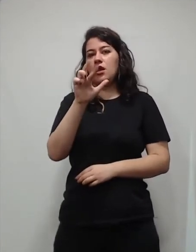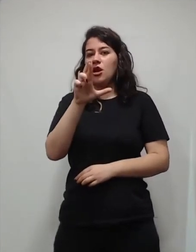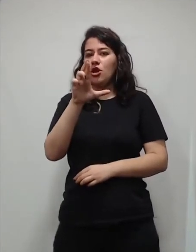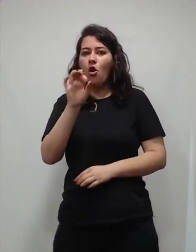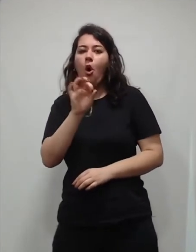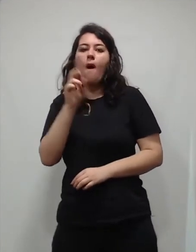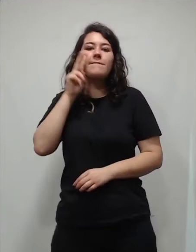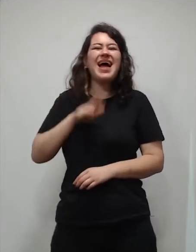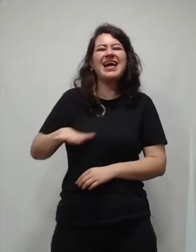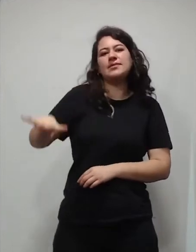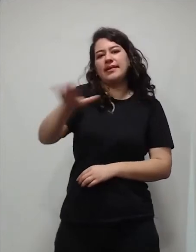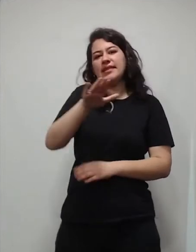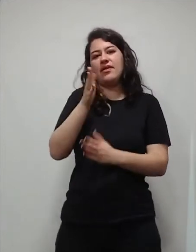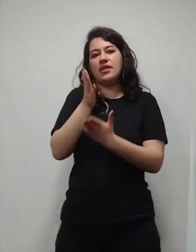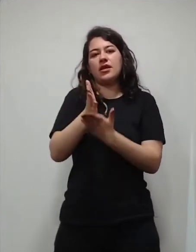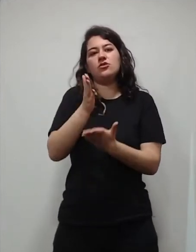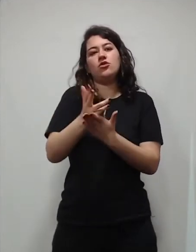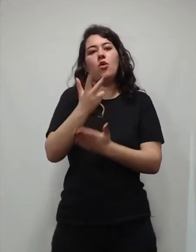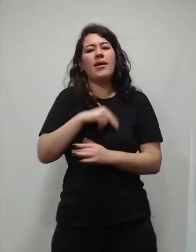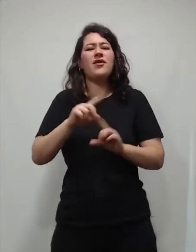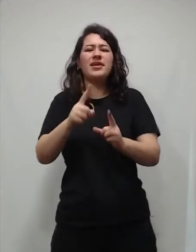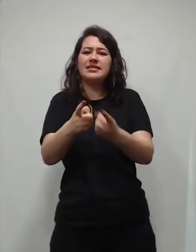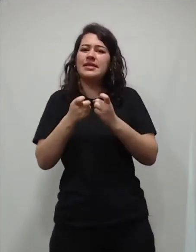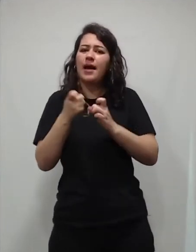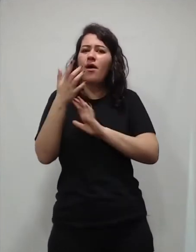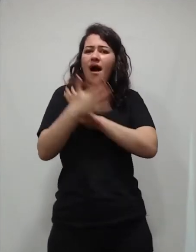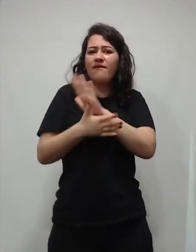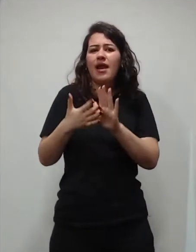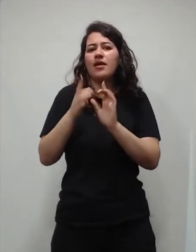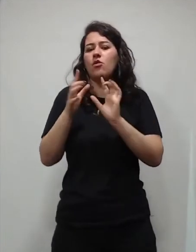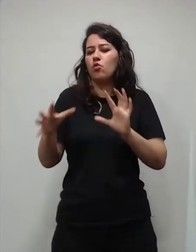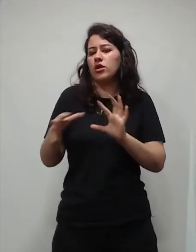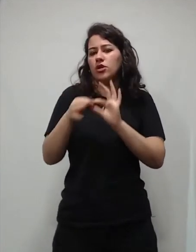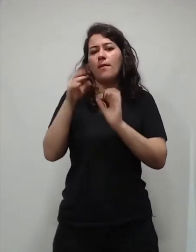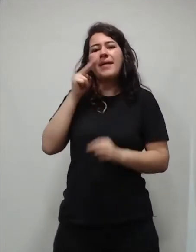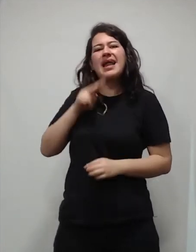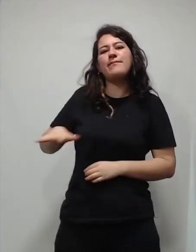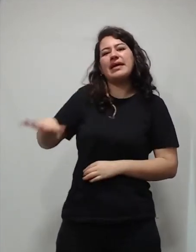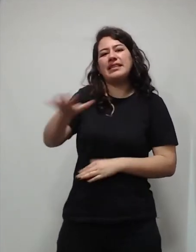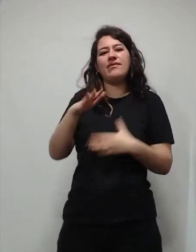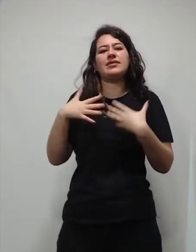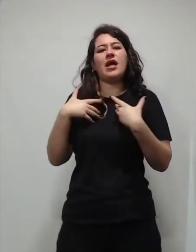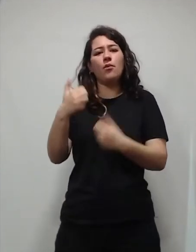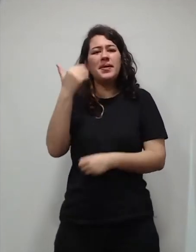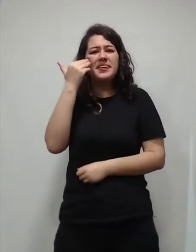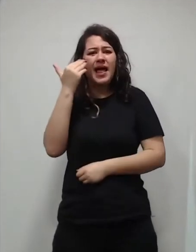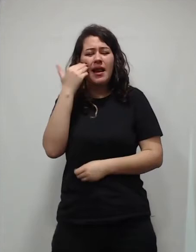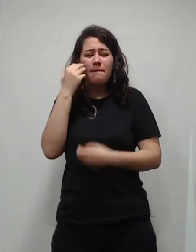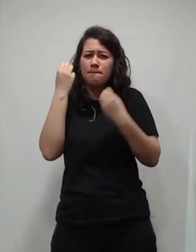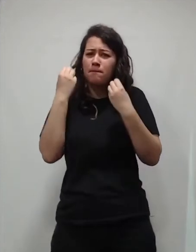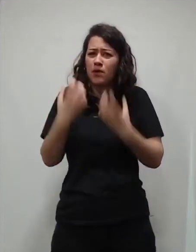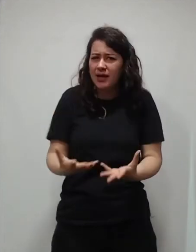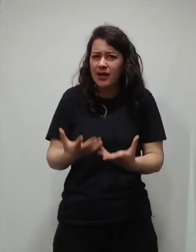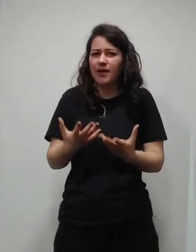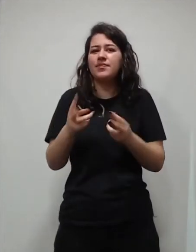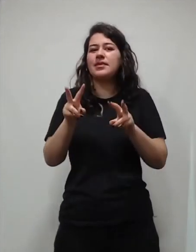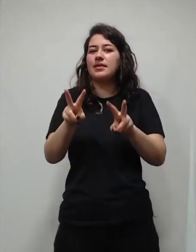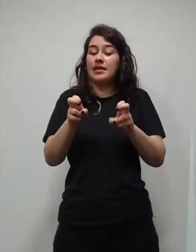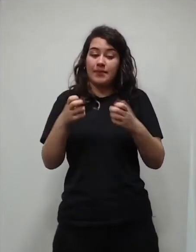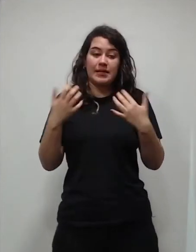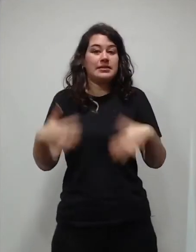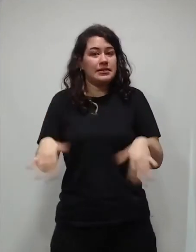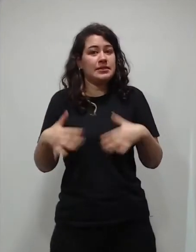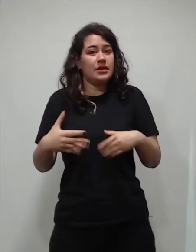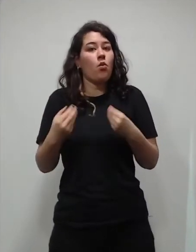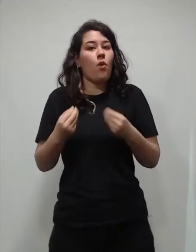derechos humanos, es necesario hablar con perspectiva de salud mental. Porque lo que se pone en juego en